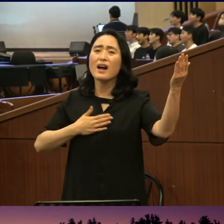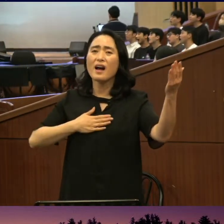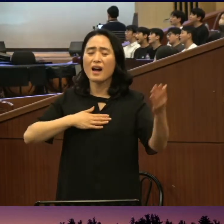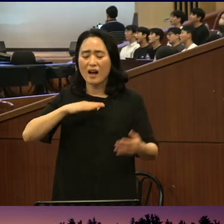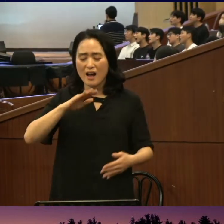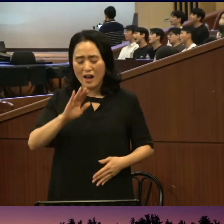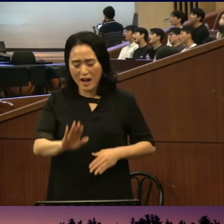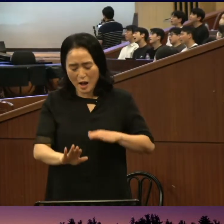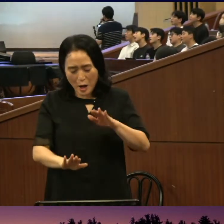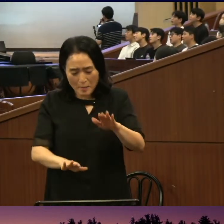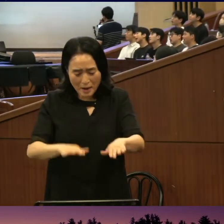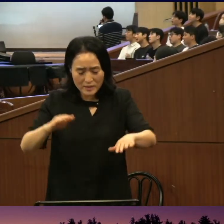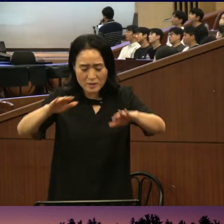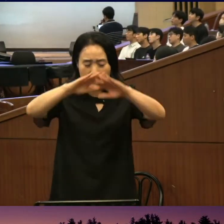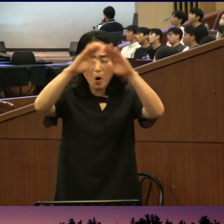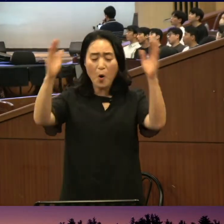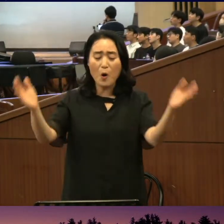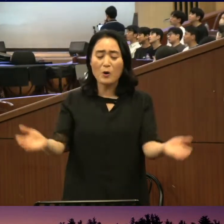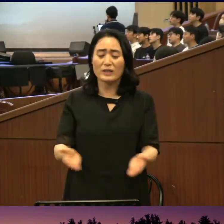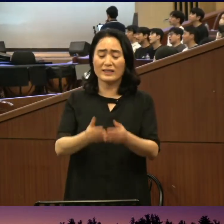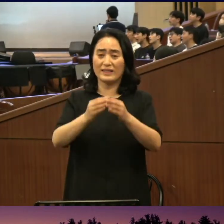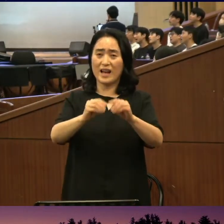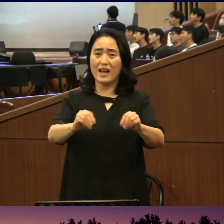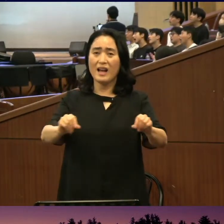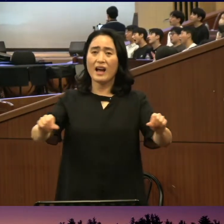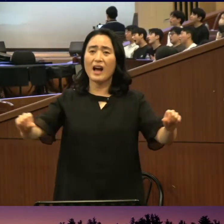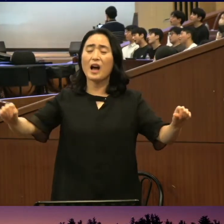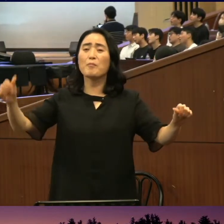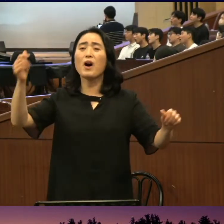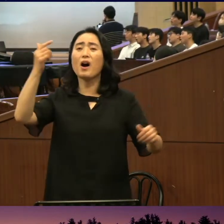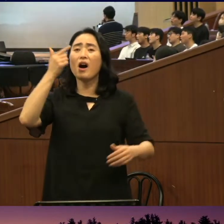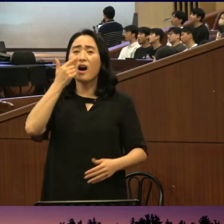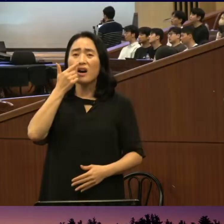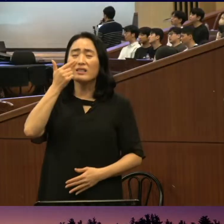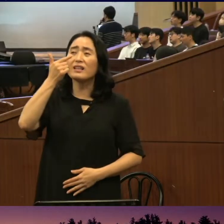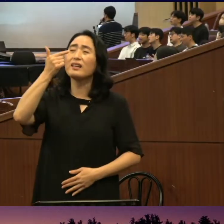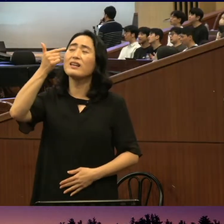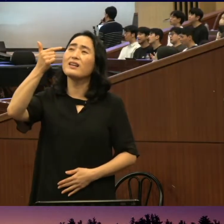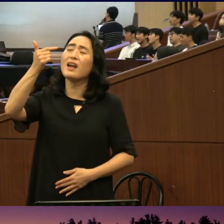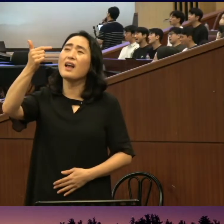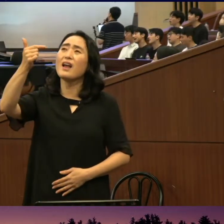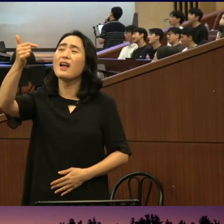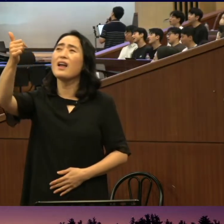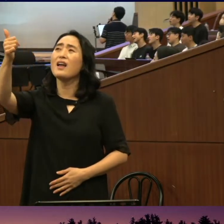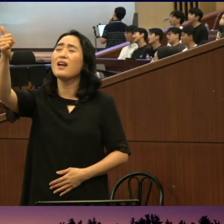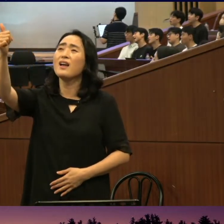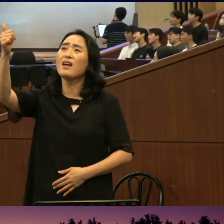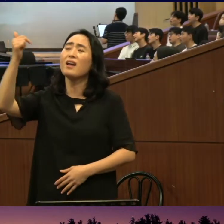내가 담는 모든 나 아버지의